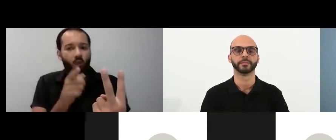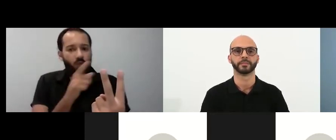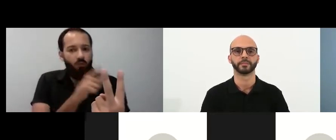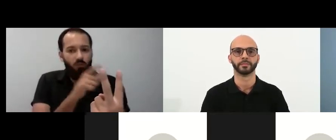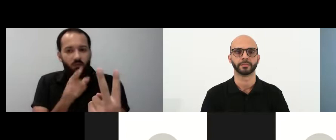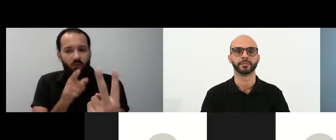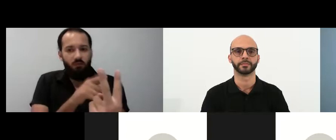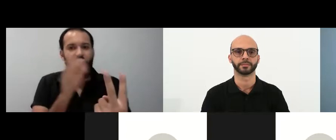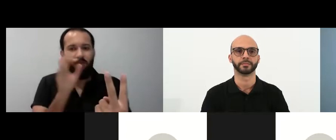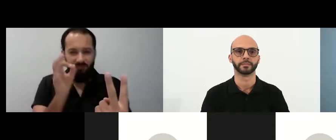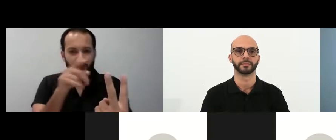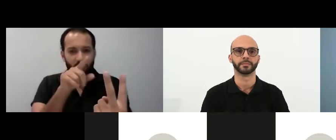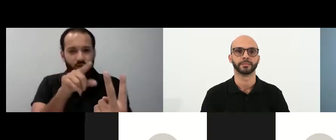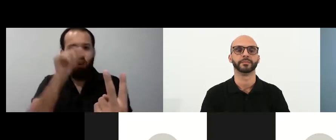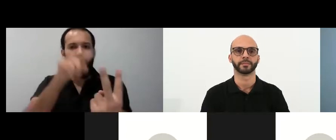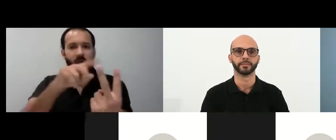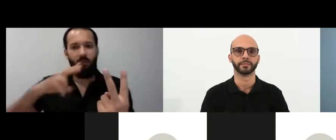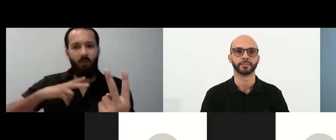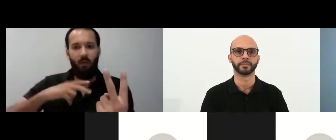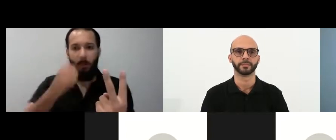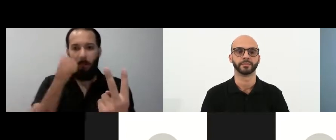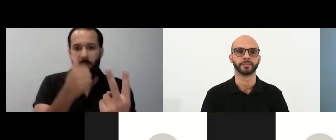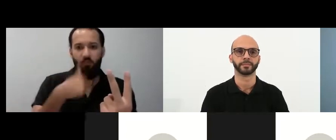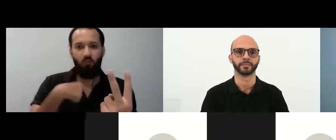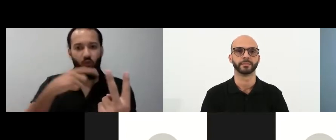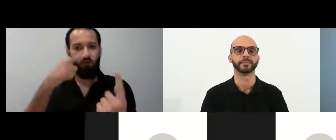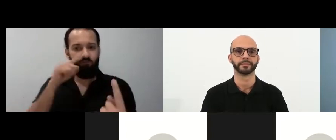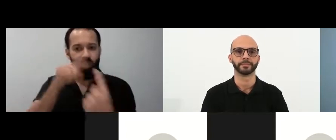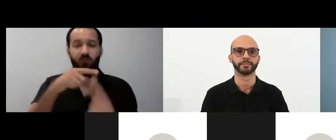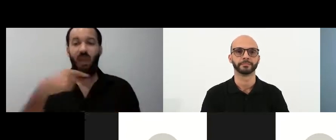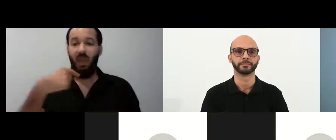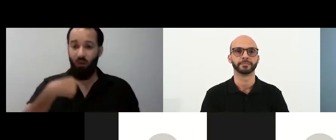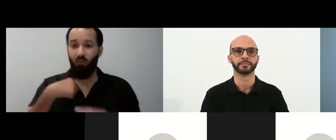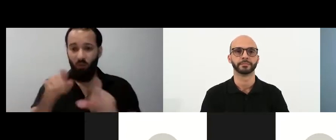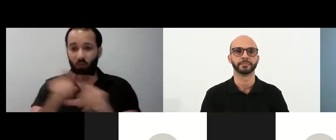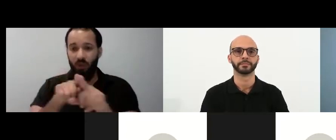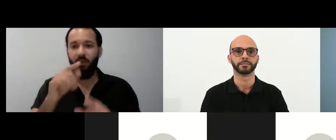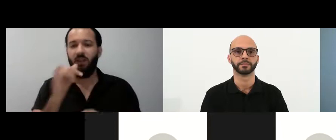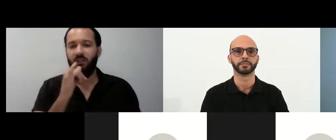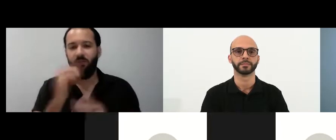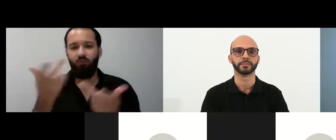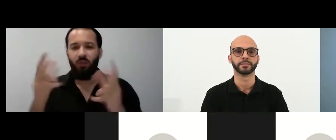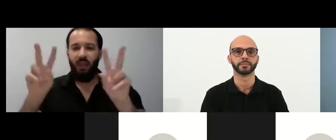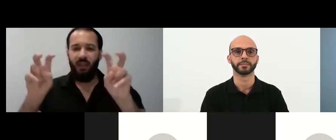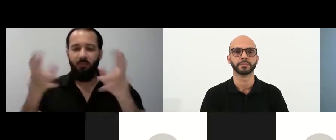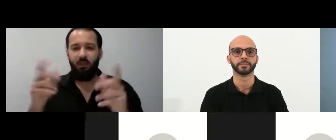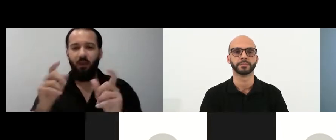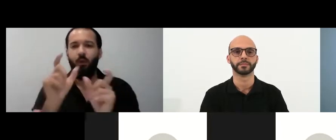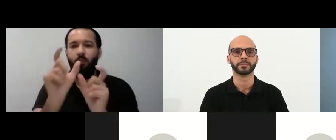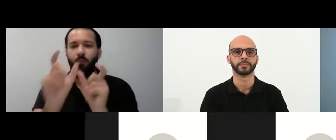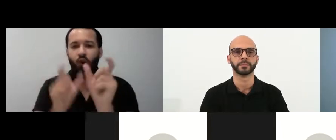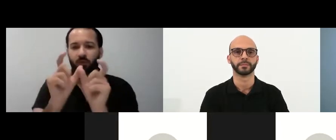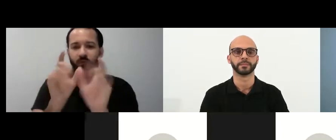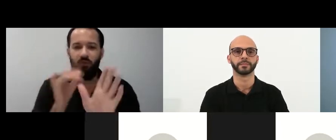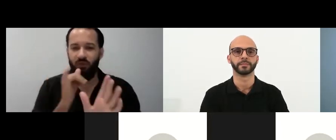nós pagávamos e agora estão mais acessíveis o preço, ou até mesmo alguns serviços estão gratuitos, por exemplo, em relação a cursos,